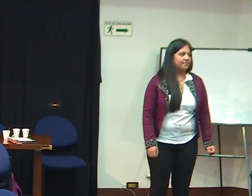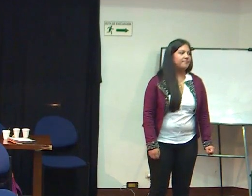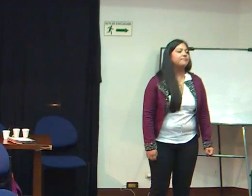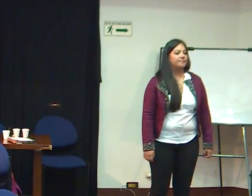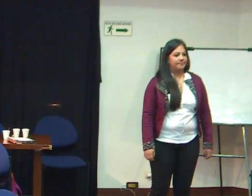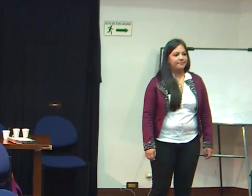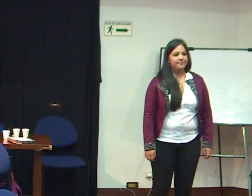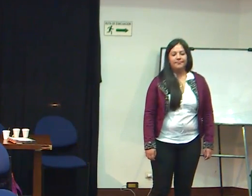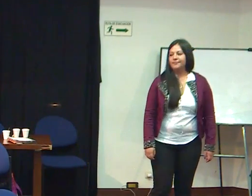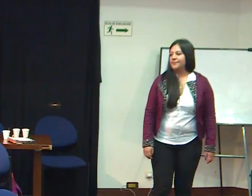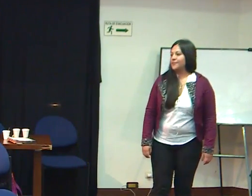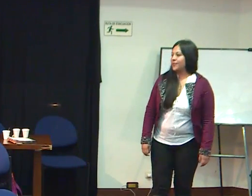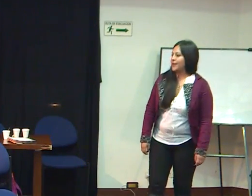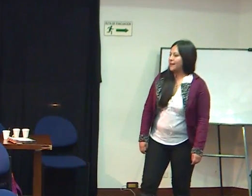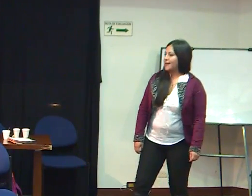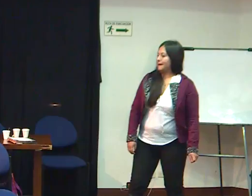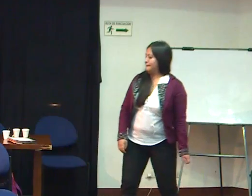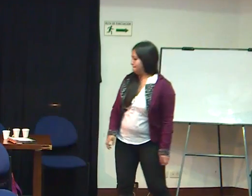Universidad Pedagógica.